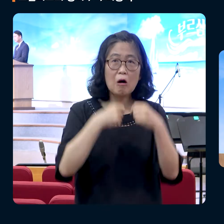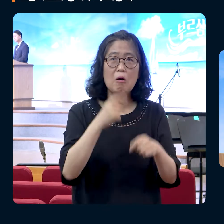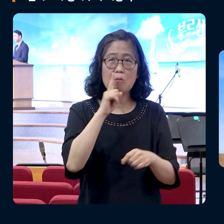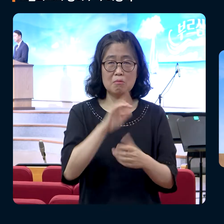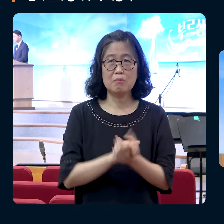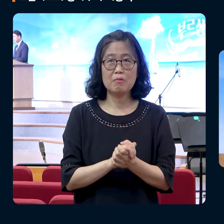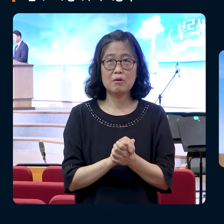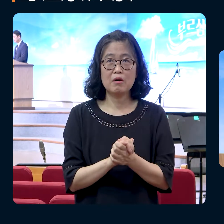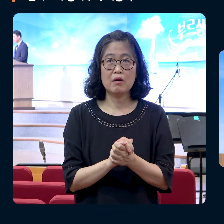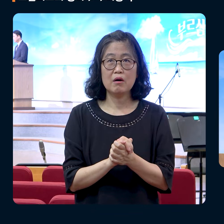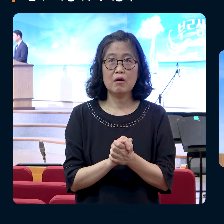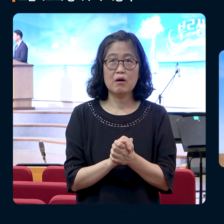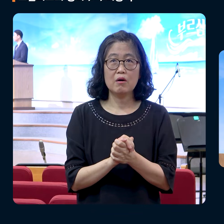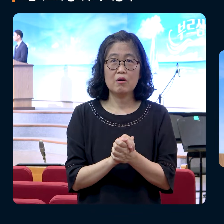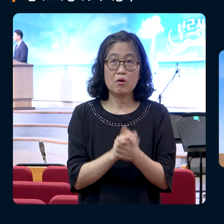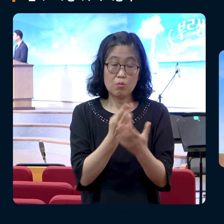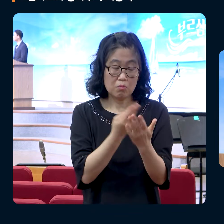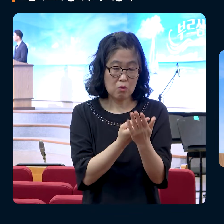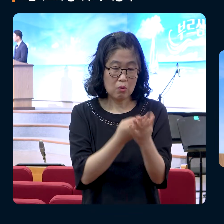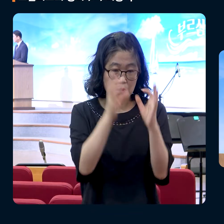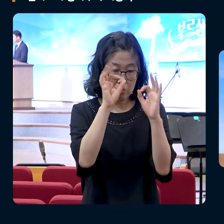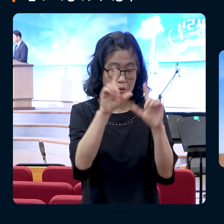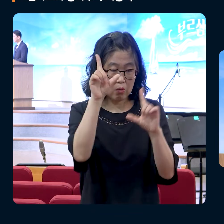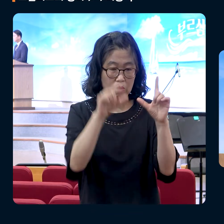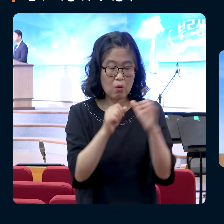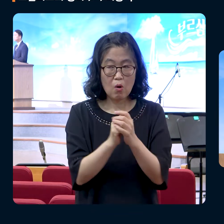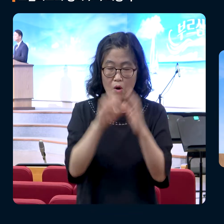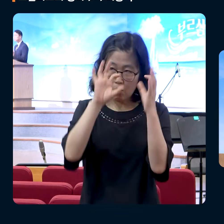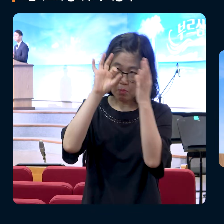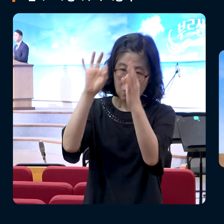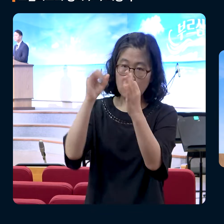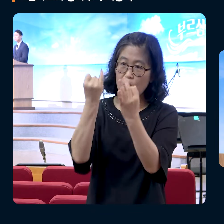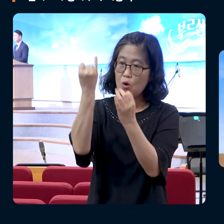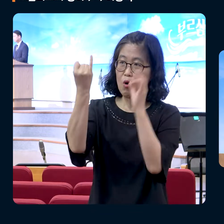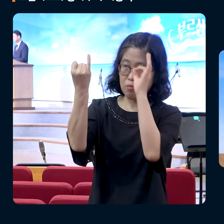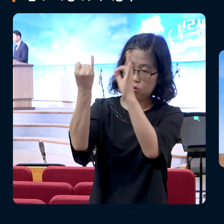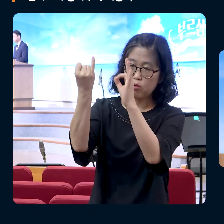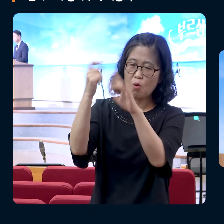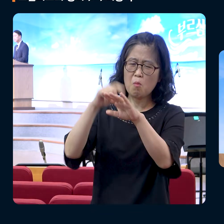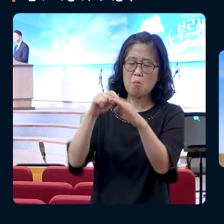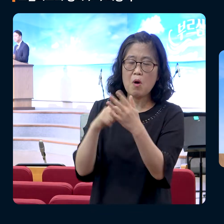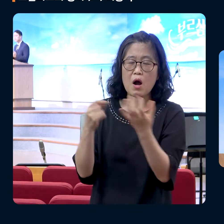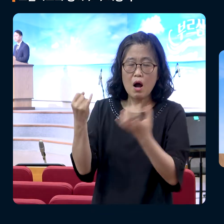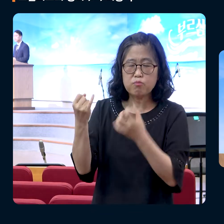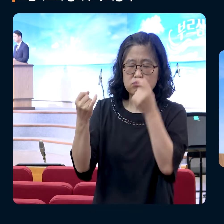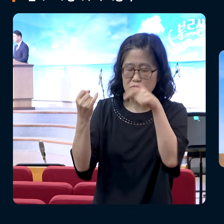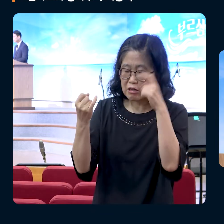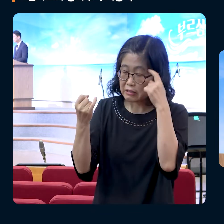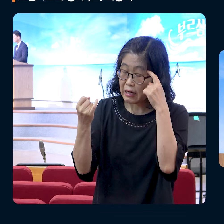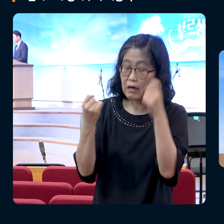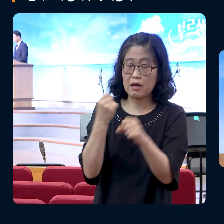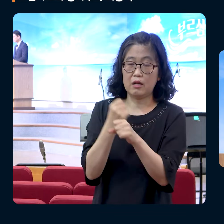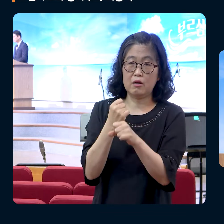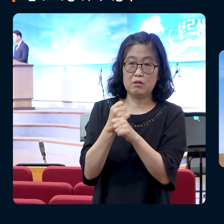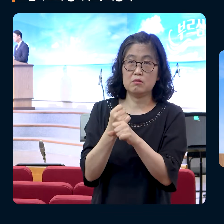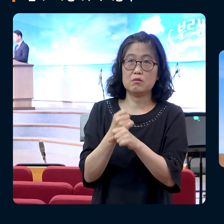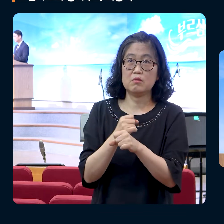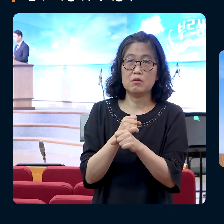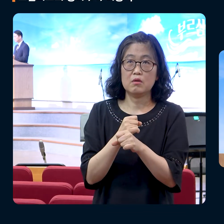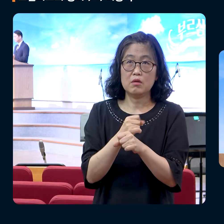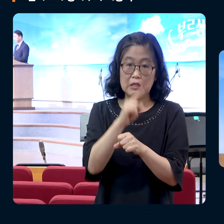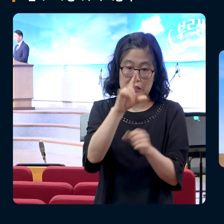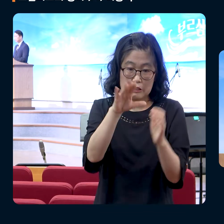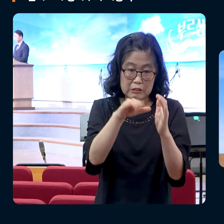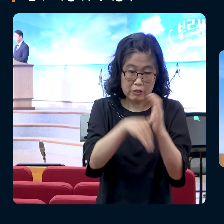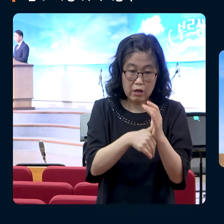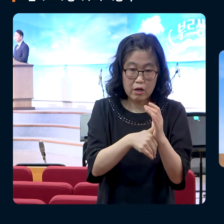겉보기에는 정말 씩씩해 보이는데 우리 아내가 참 마음이 약하구나, 그 정도로만 저는 생각을 했는데, 그 이야기를 들으면서